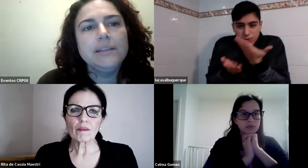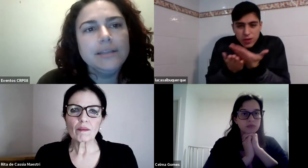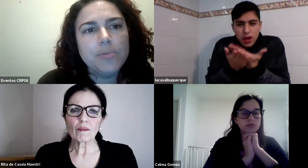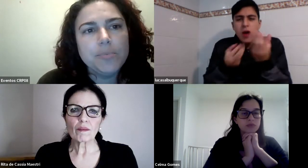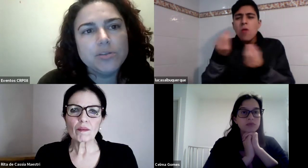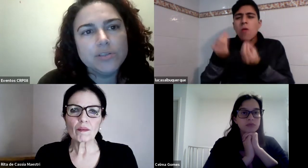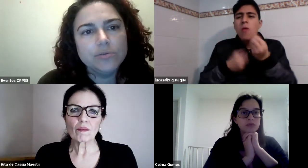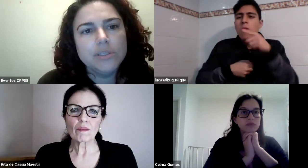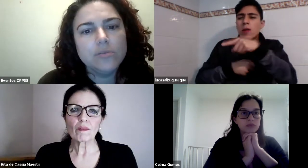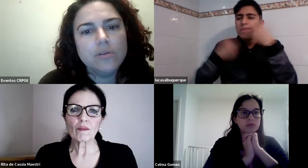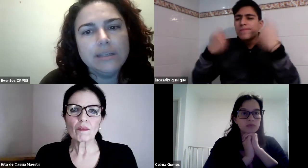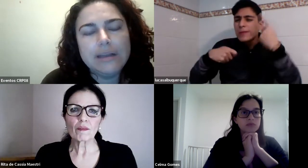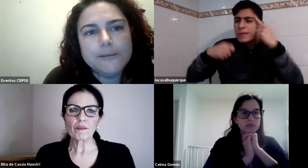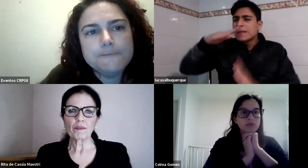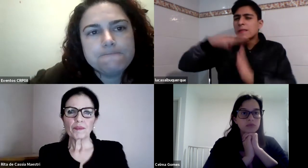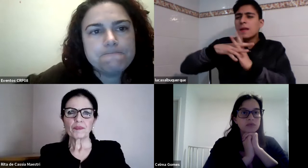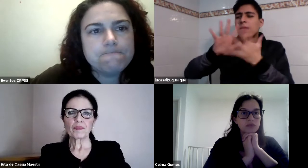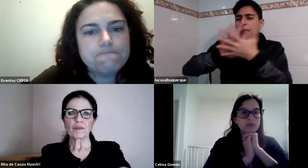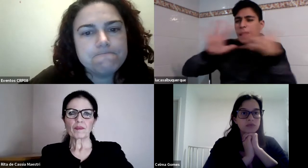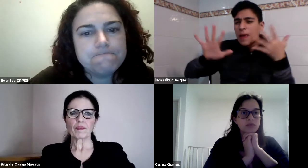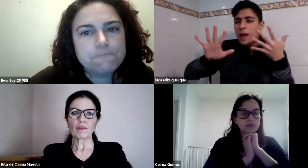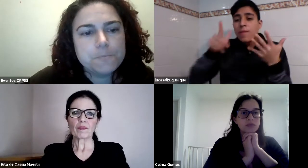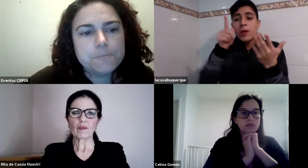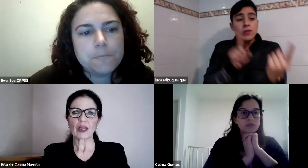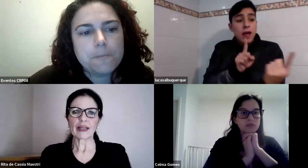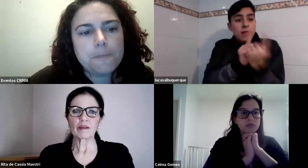poder atender uma pessoa surda com qualidade?